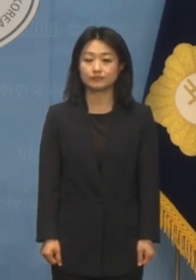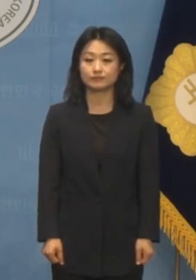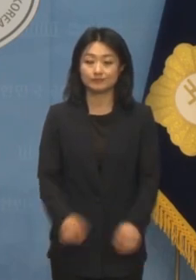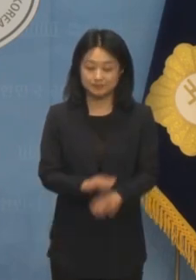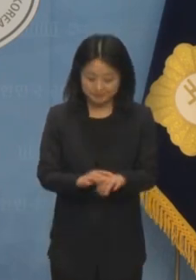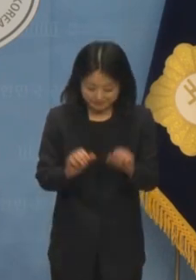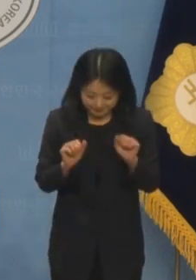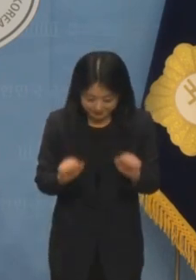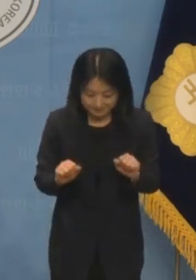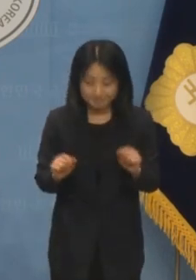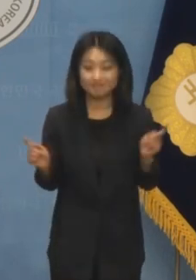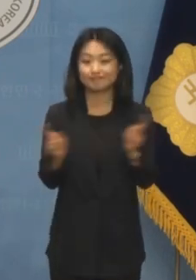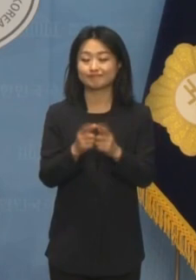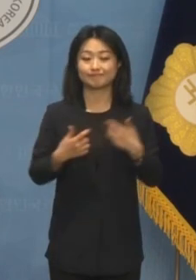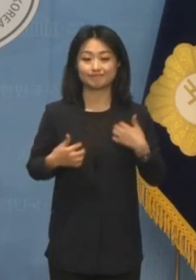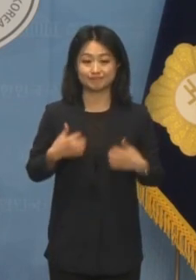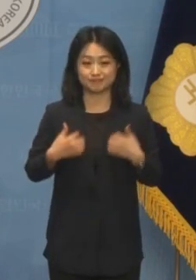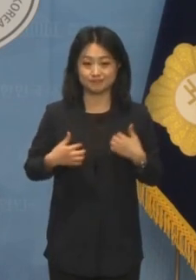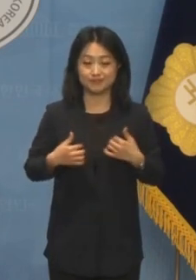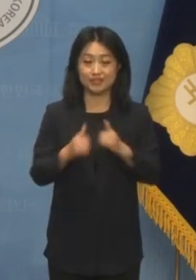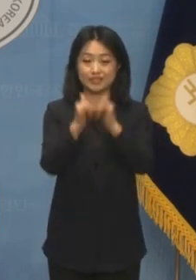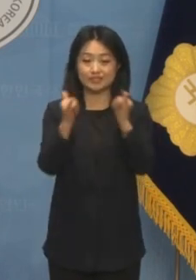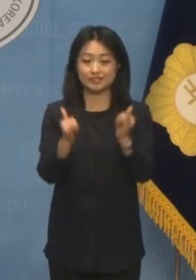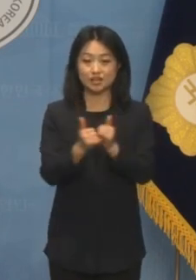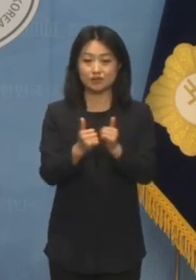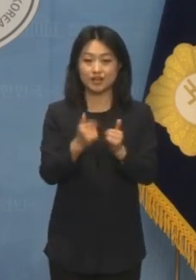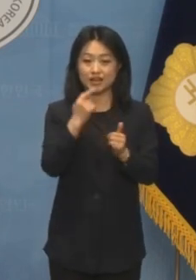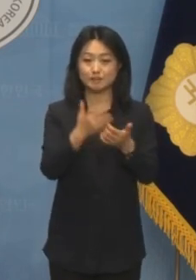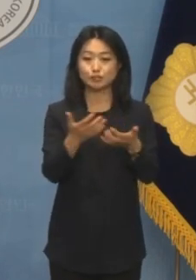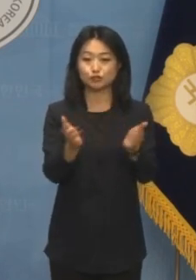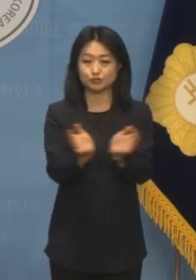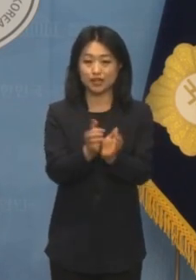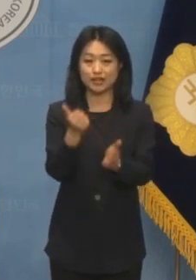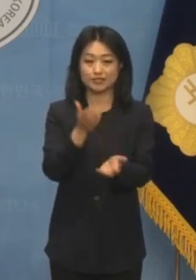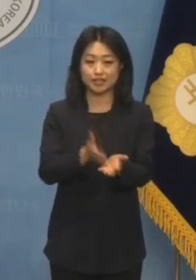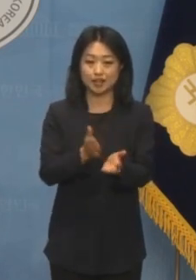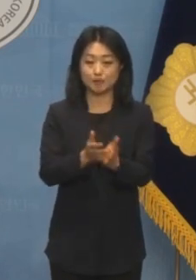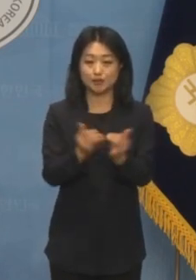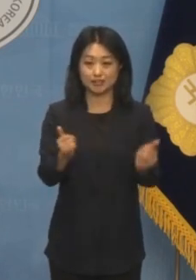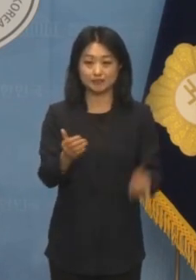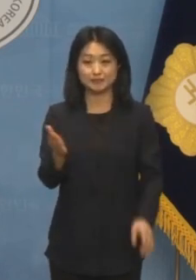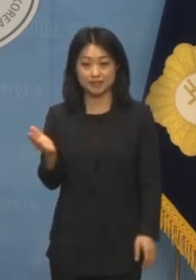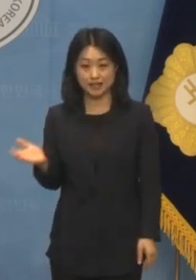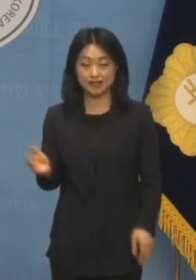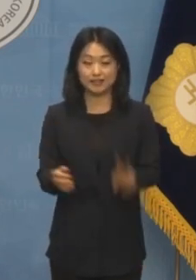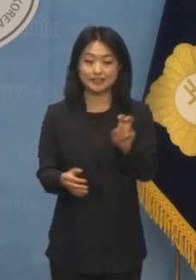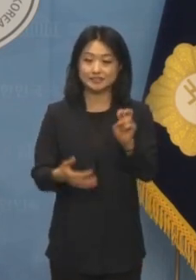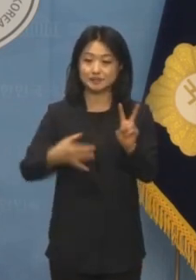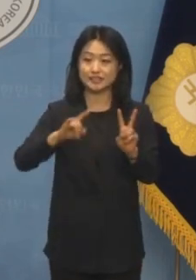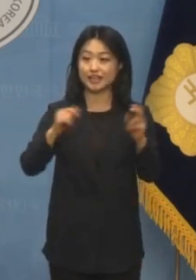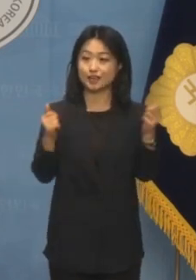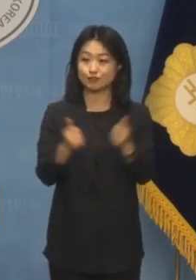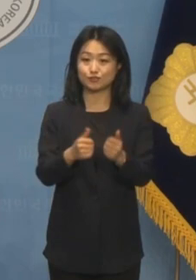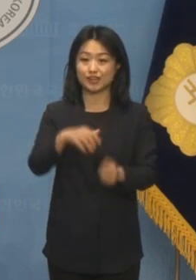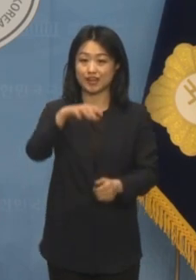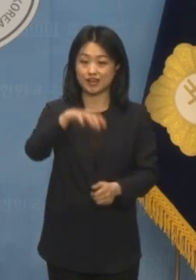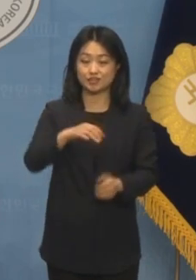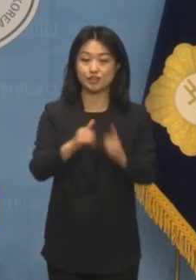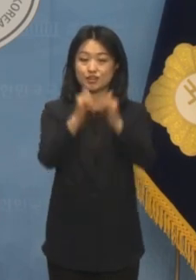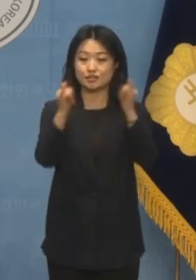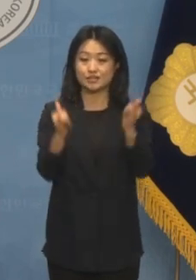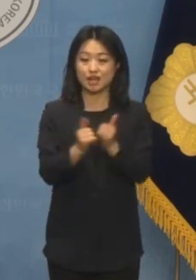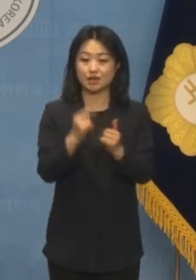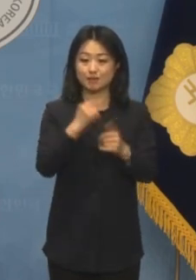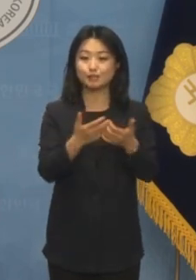네, 안녕하세요. 반갑습니다. 사회민주당 대변인 임명입니다. 올해 22대 국회에서 사회민주당이